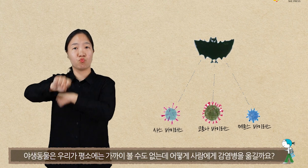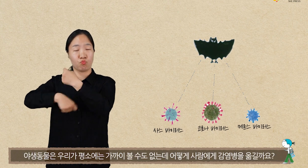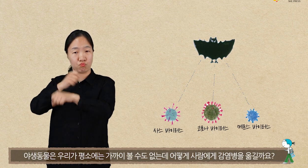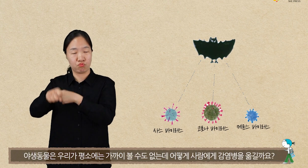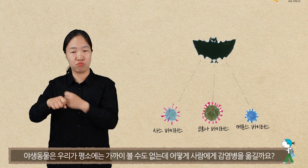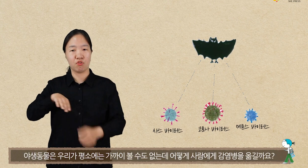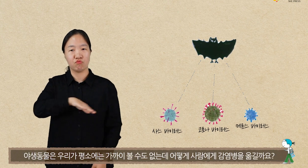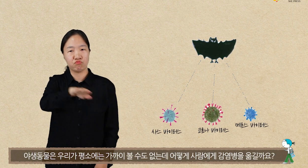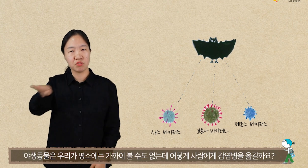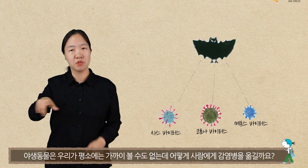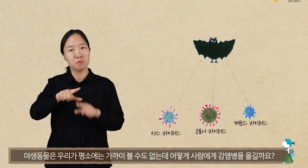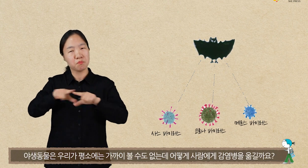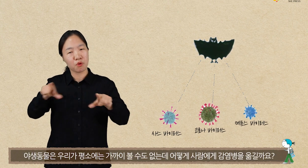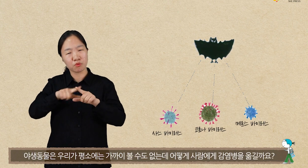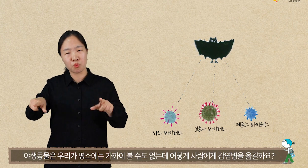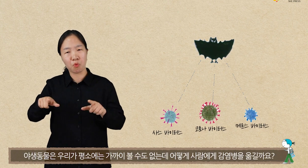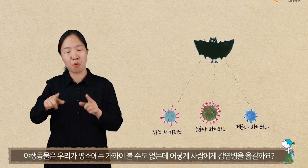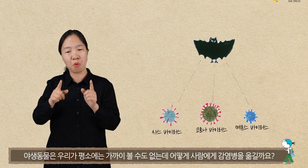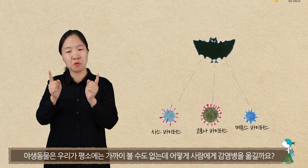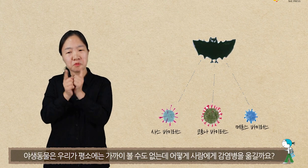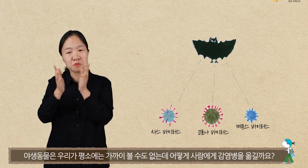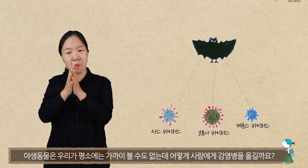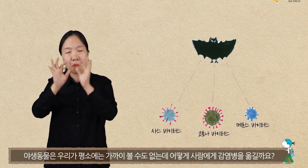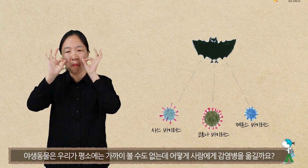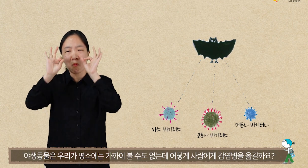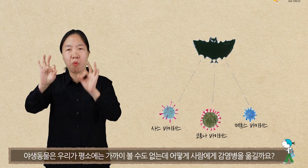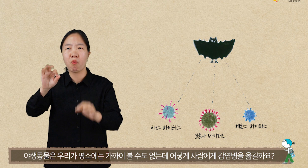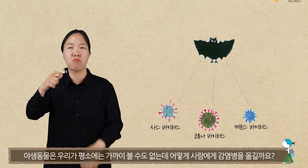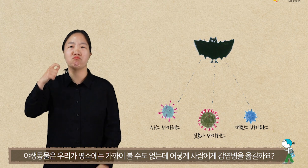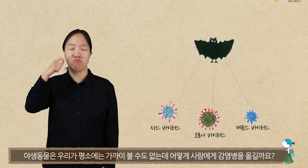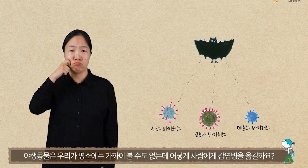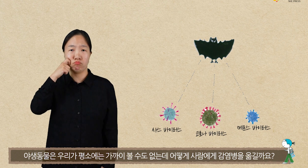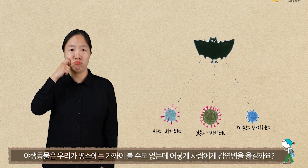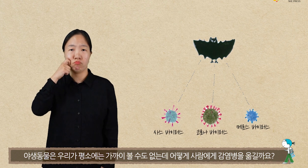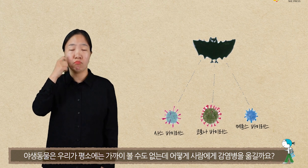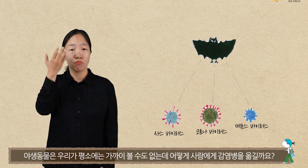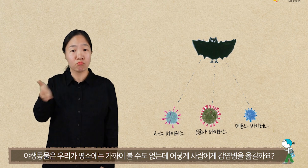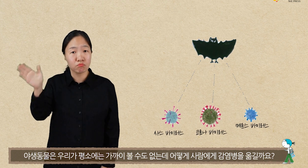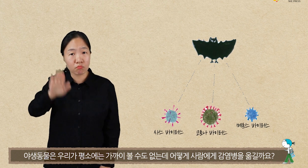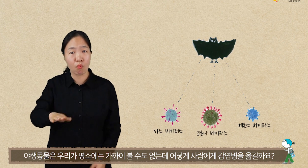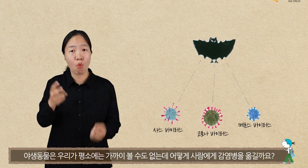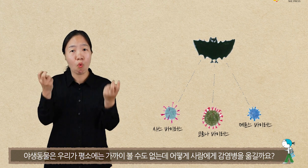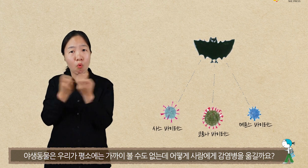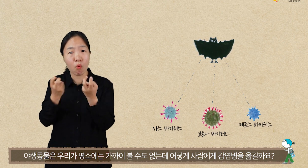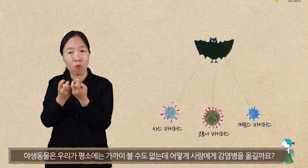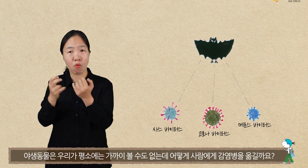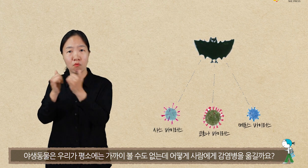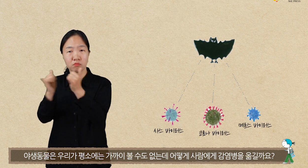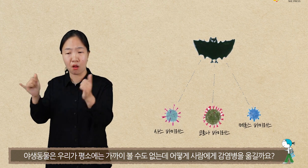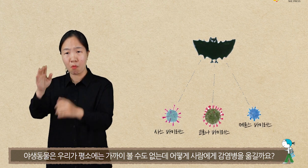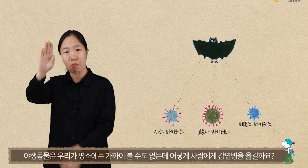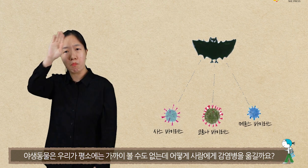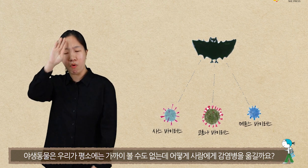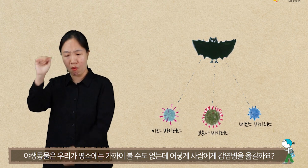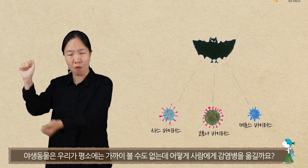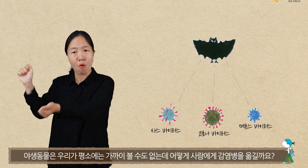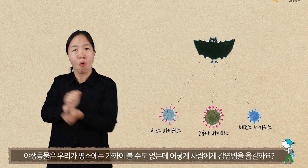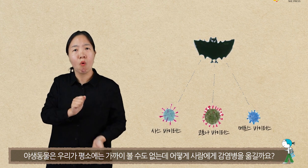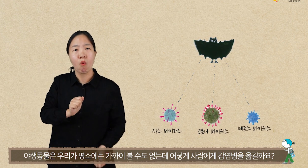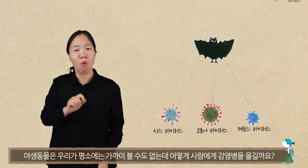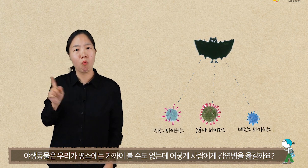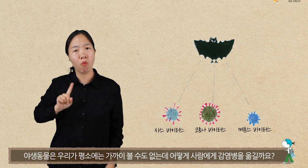야생동물은 우리가 평소에는 가까이 볼 수도 없는데 어떻게 사람에게 감염병을 옮길까요?